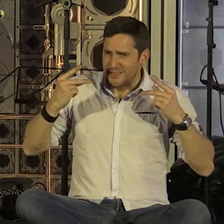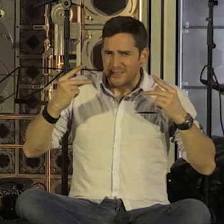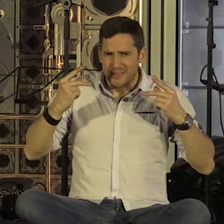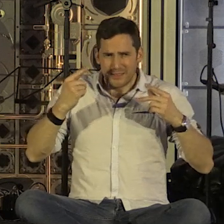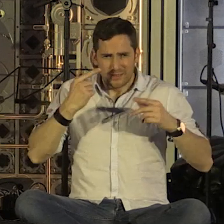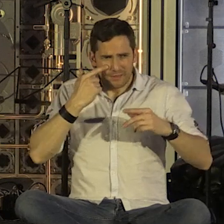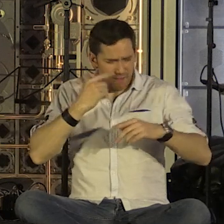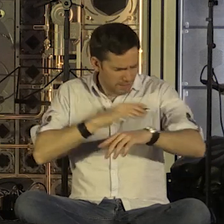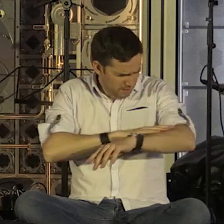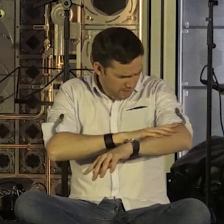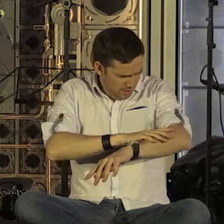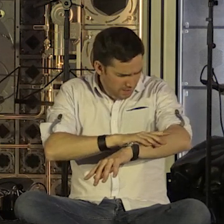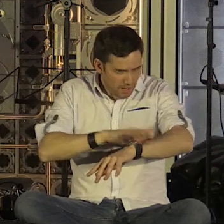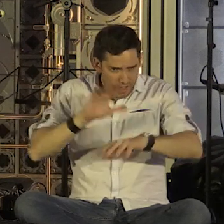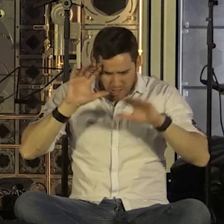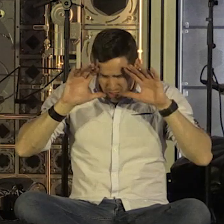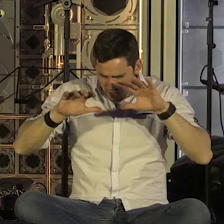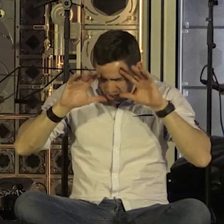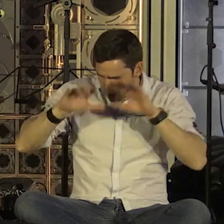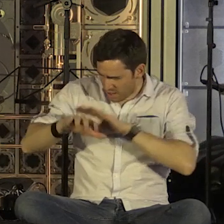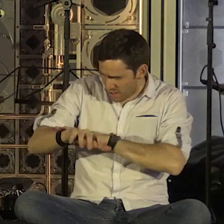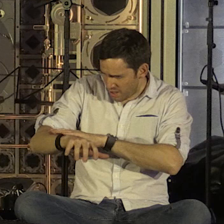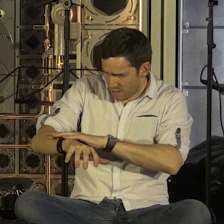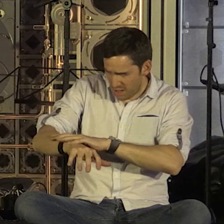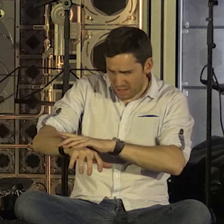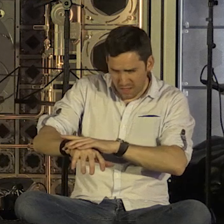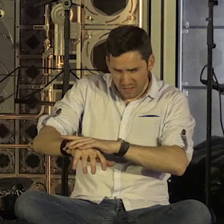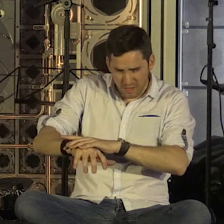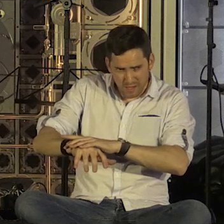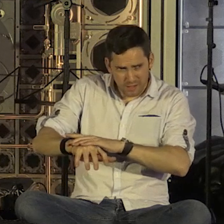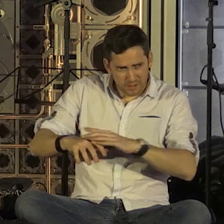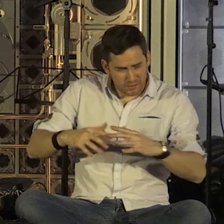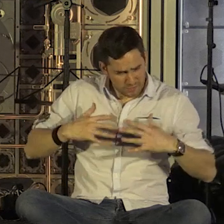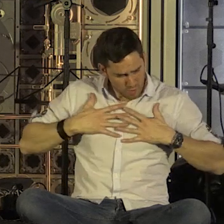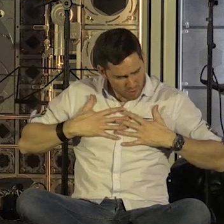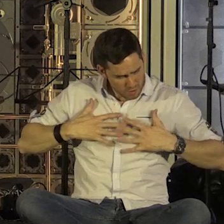ferlente Je t'appartiens toujours ?